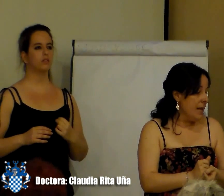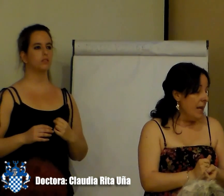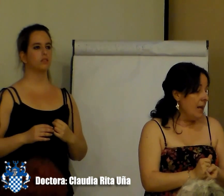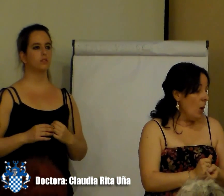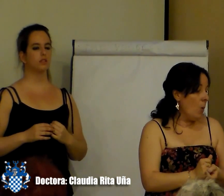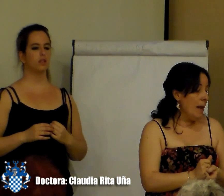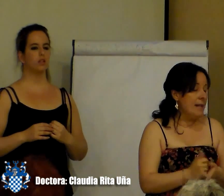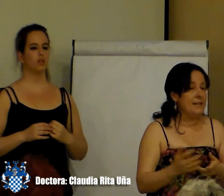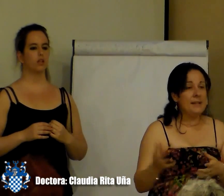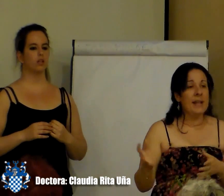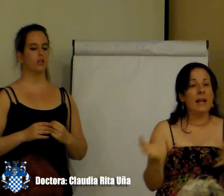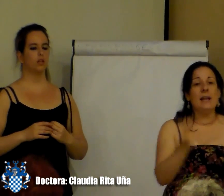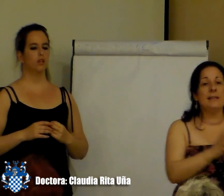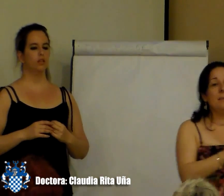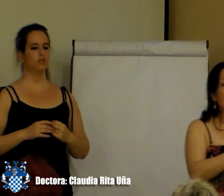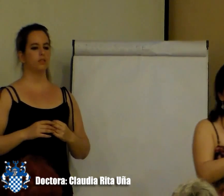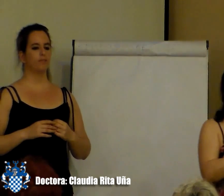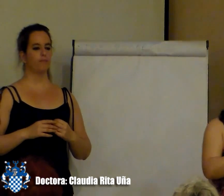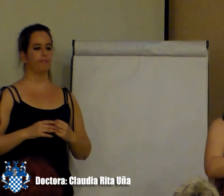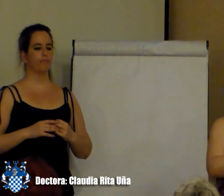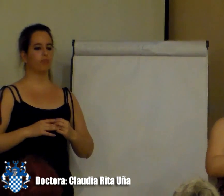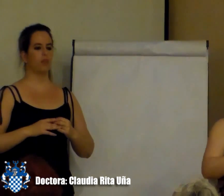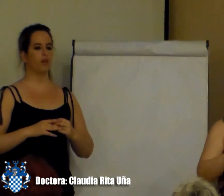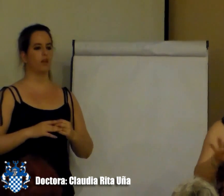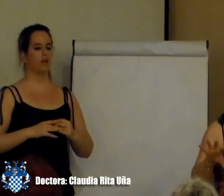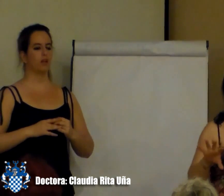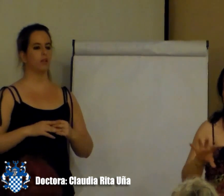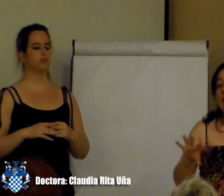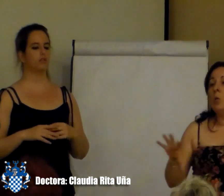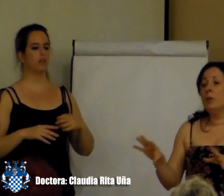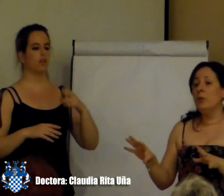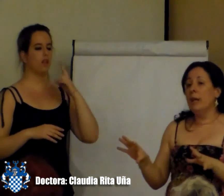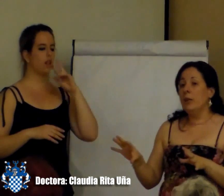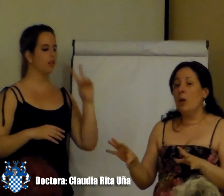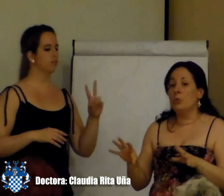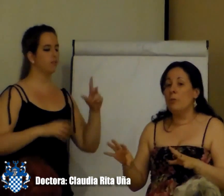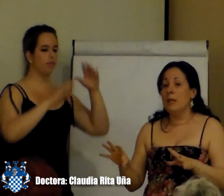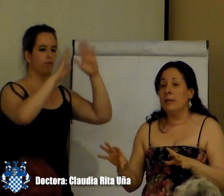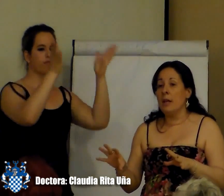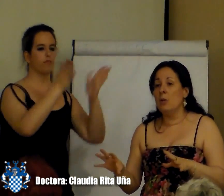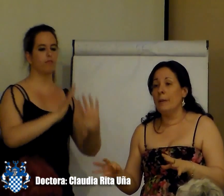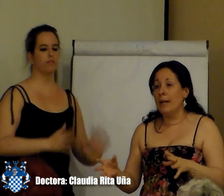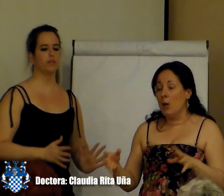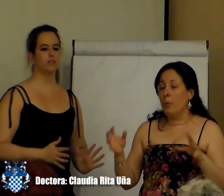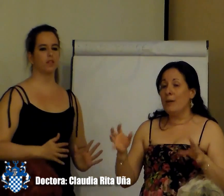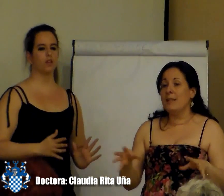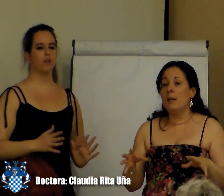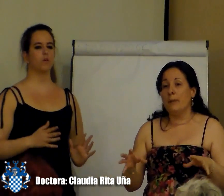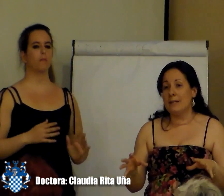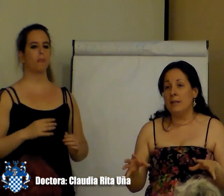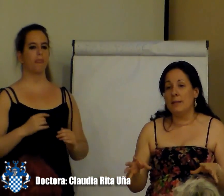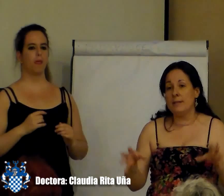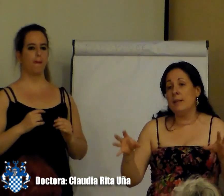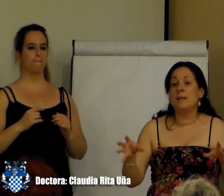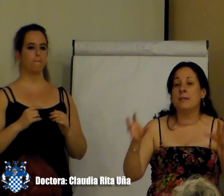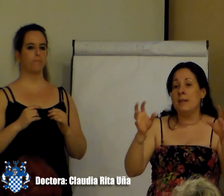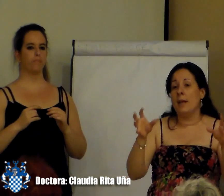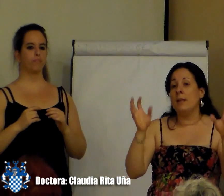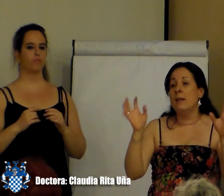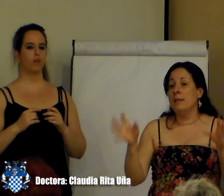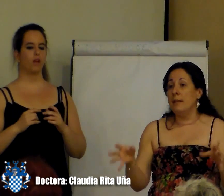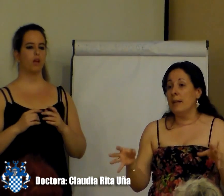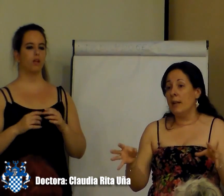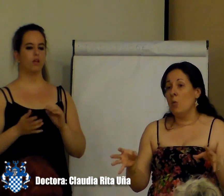les nombré, en los cuales saca el examen físico y deja solo el cuestionario autoadministrado para que lo pueda hacer el paciente